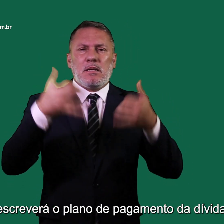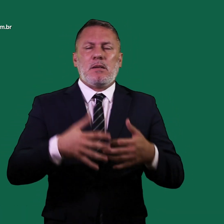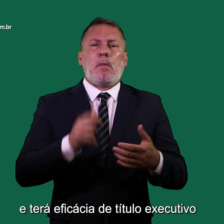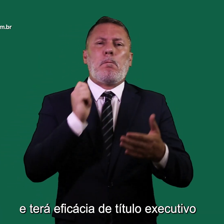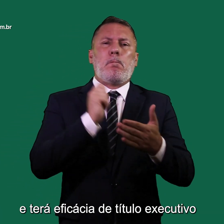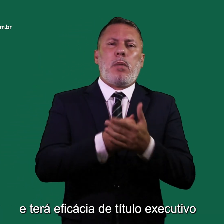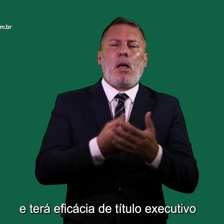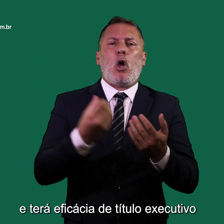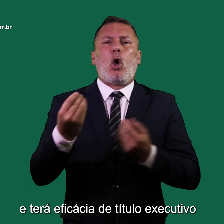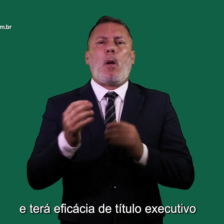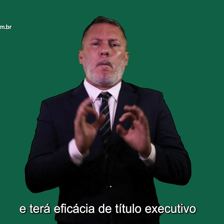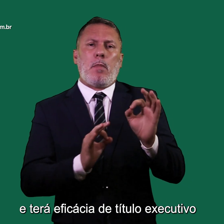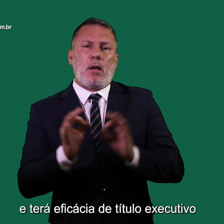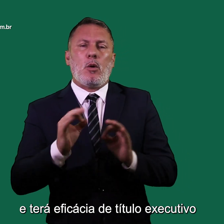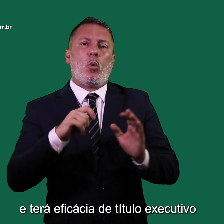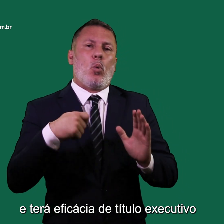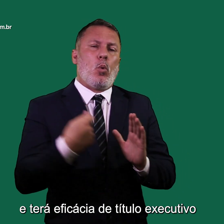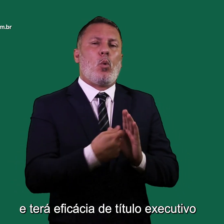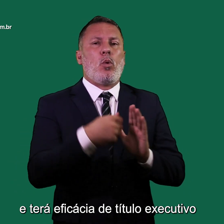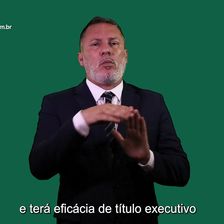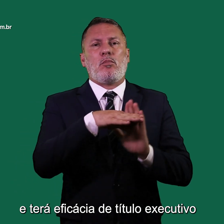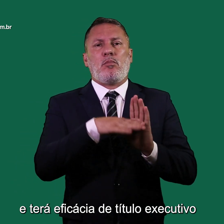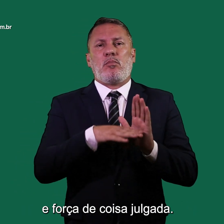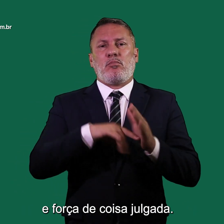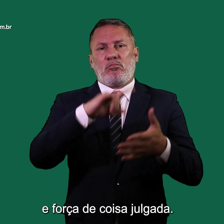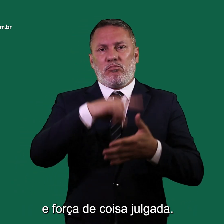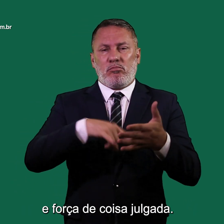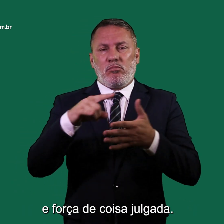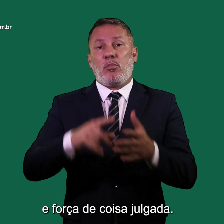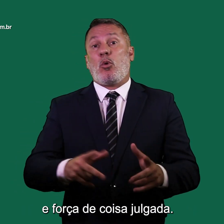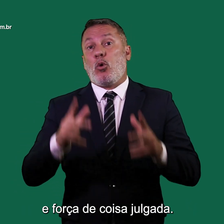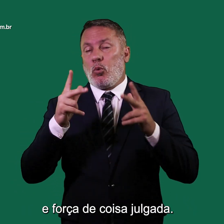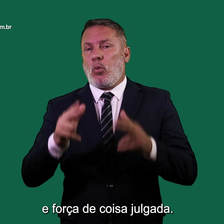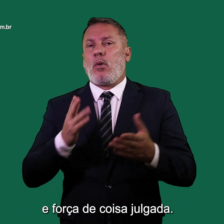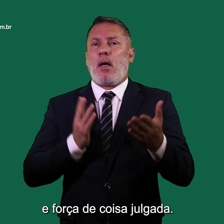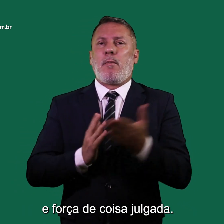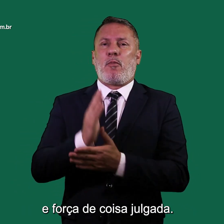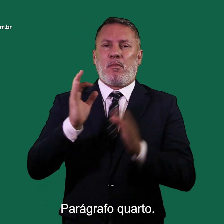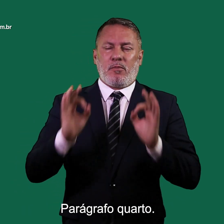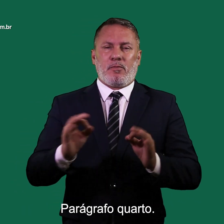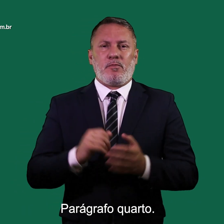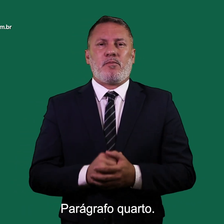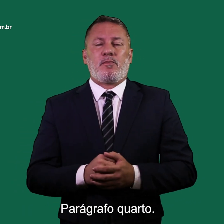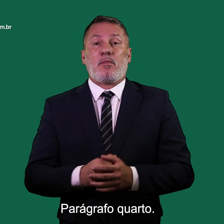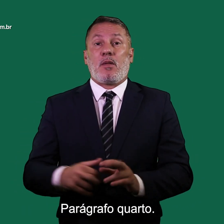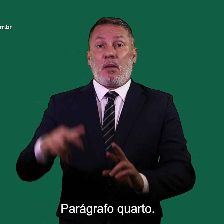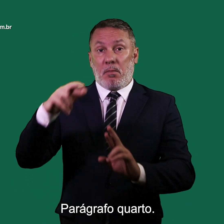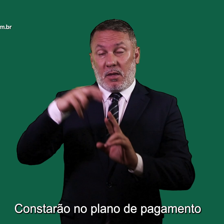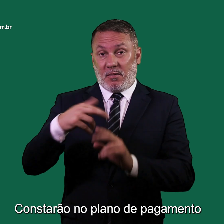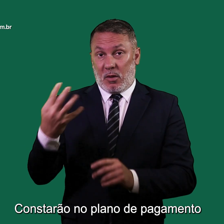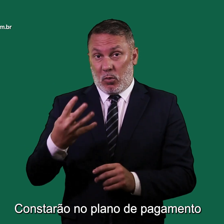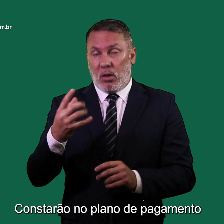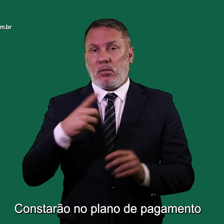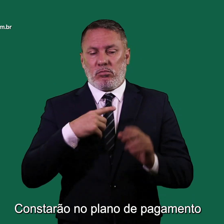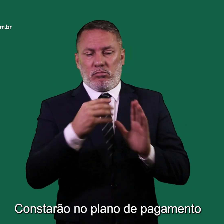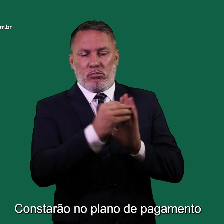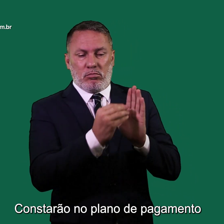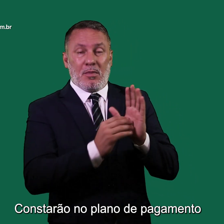e terá eficácia de título executivo e força de coisa julgada. Parágrafo 4º. Constarão no plano de